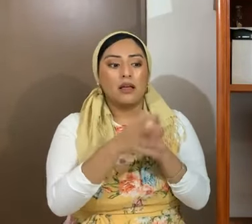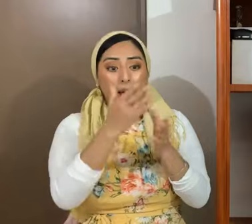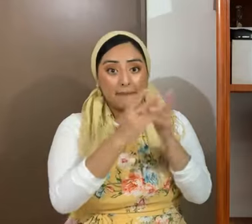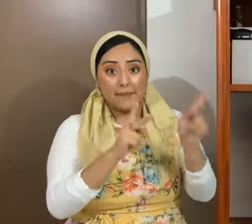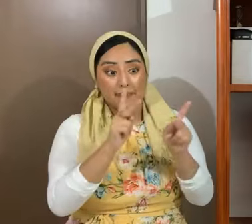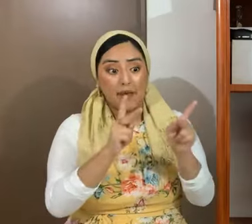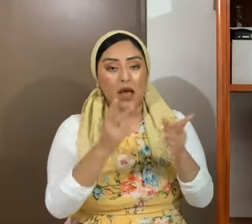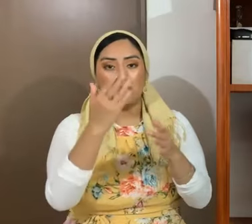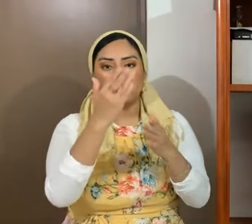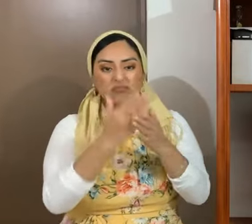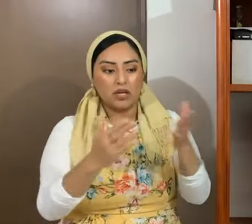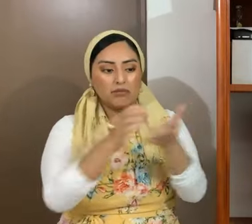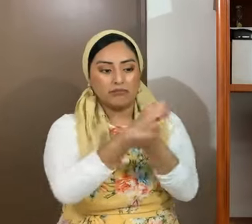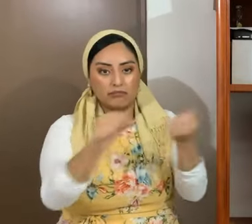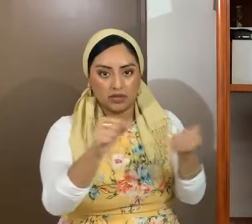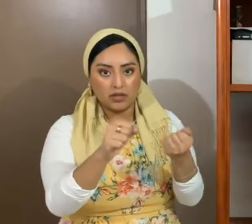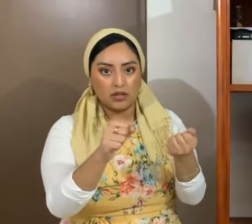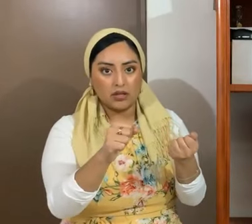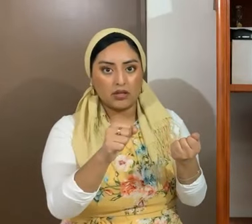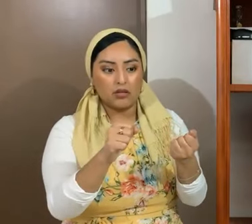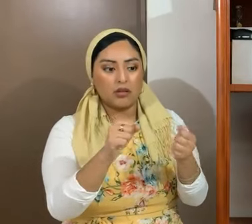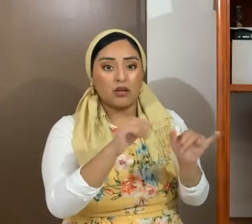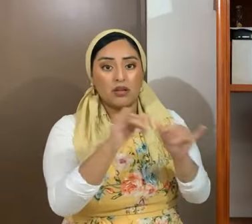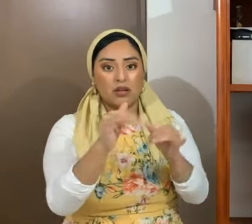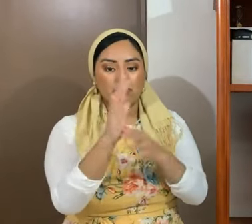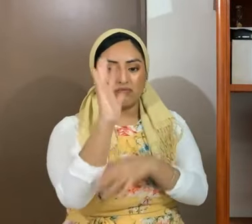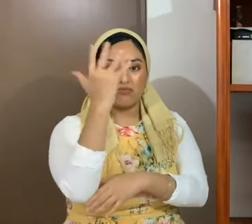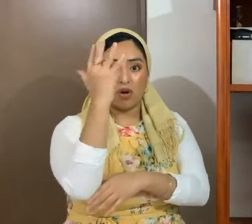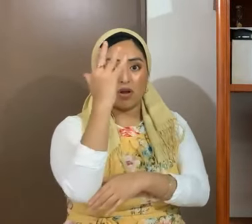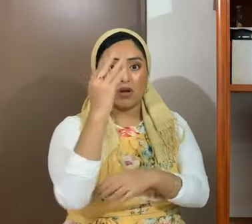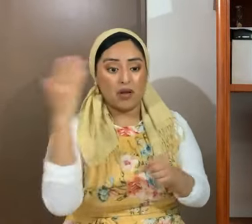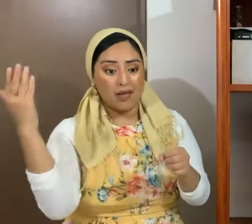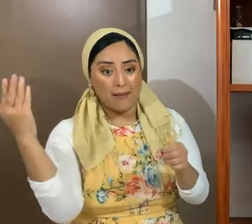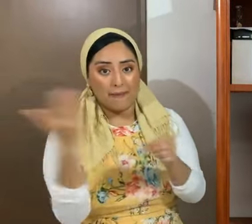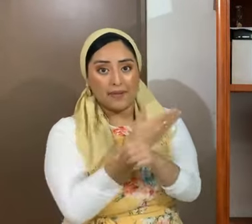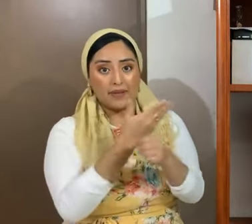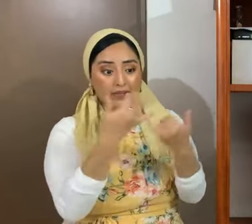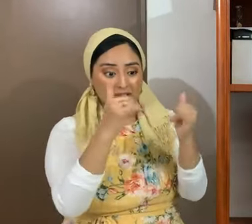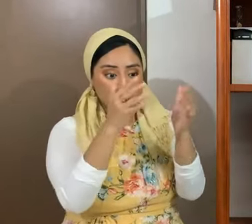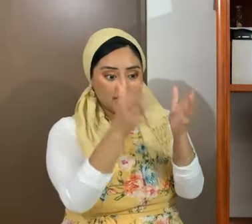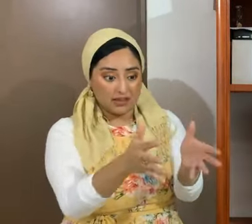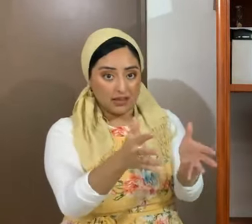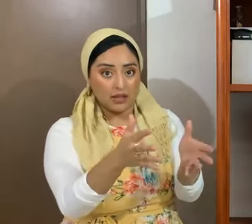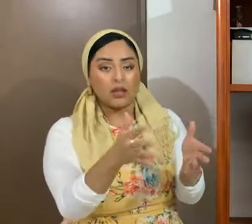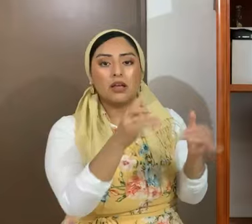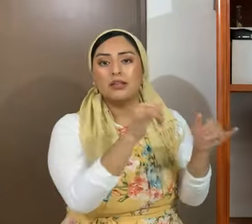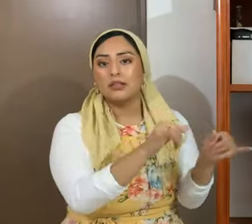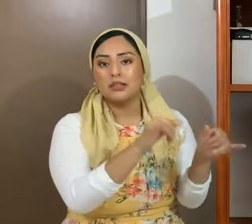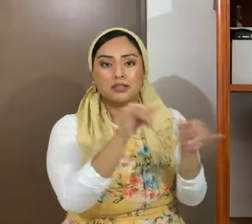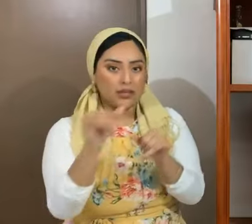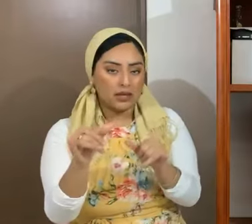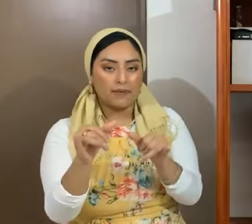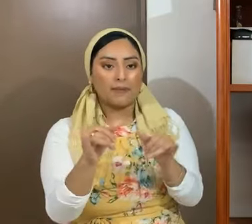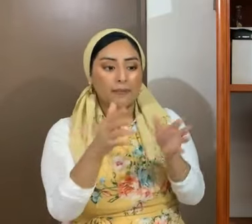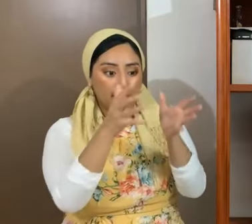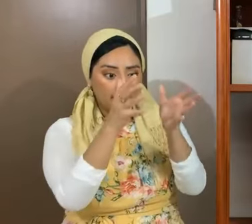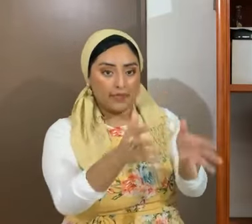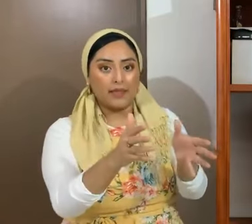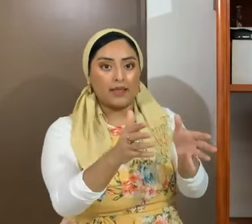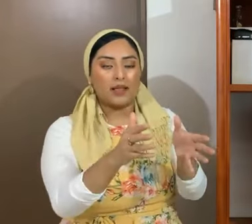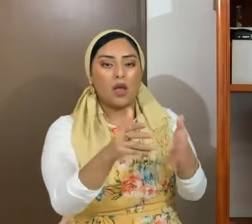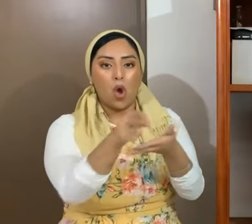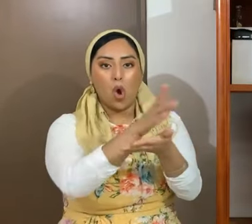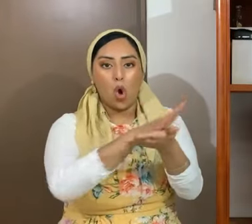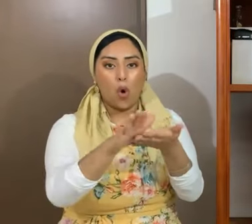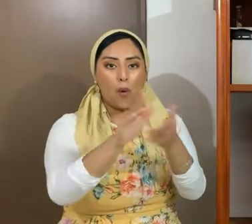ser destruida. Pero como el roble y la encina, que al ser cortados aún queda el tronco, así será el tronco, la